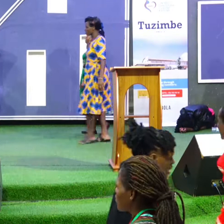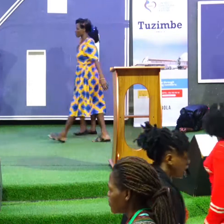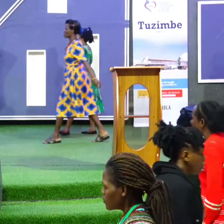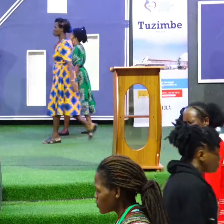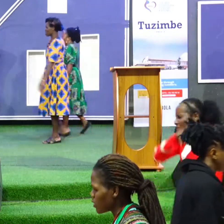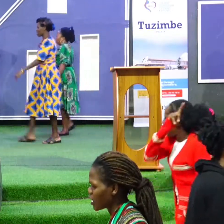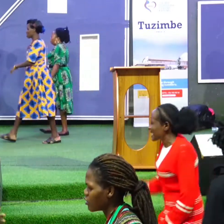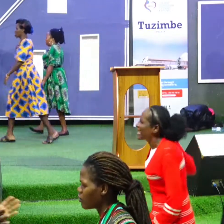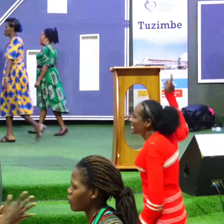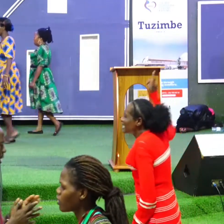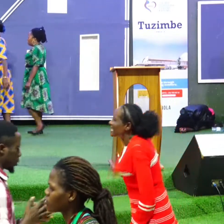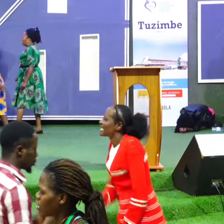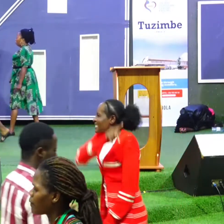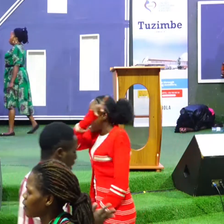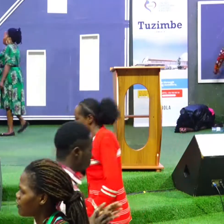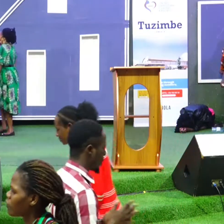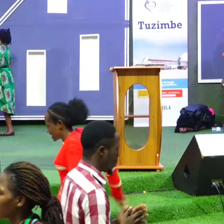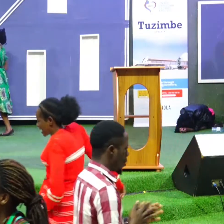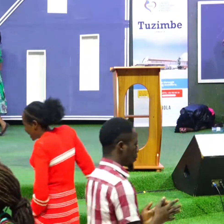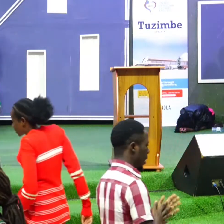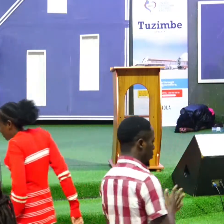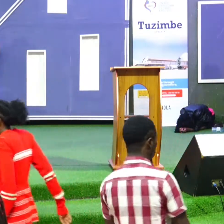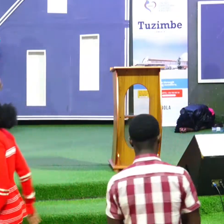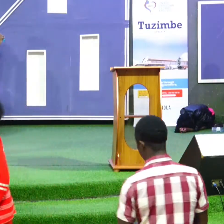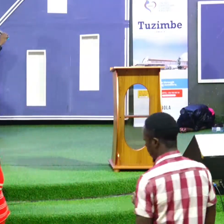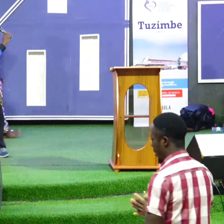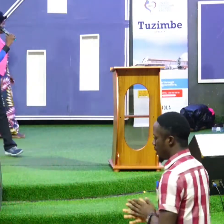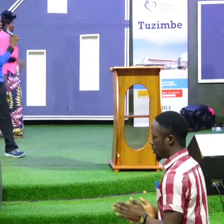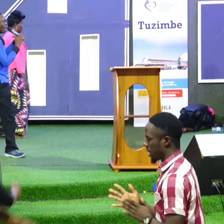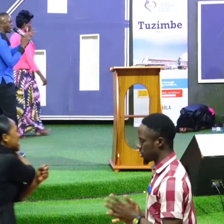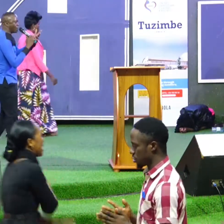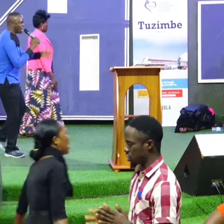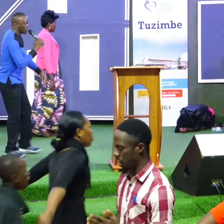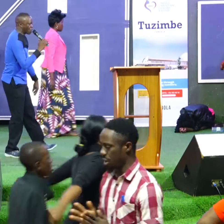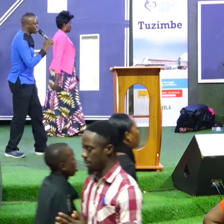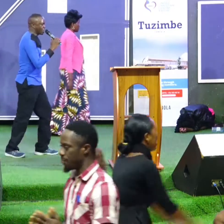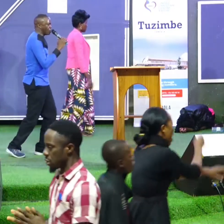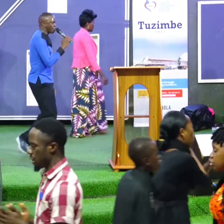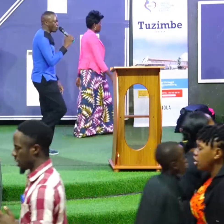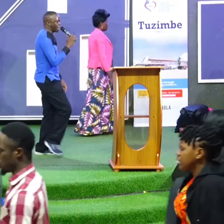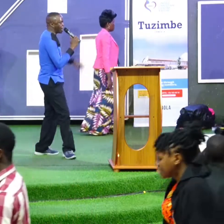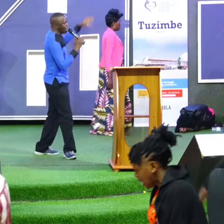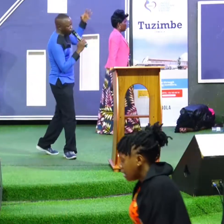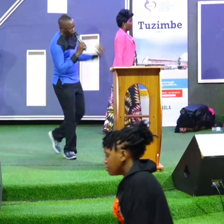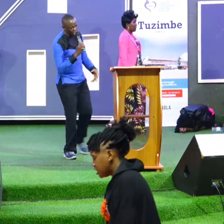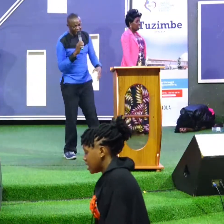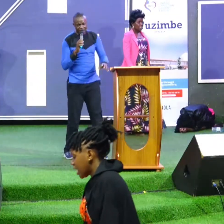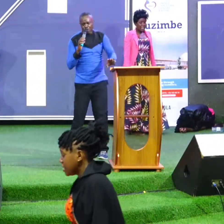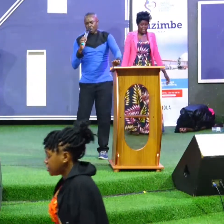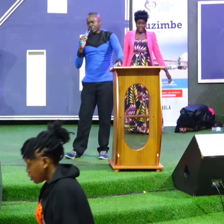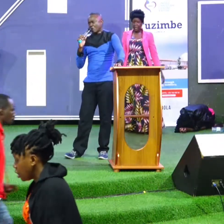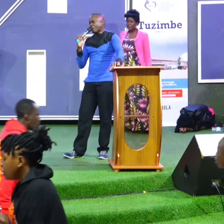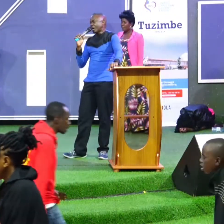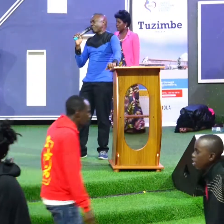ngabye bitukirira Na yoluwalero mukama akamwakango katolosa akamwakango kajayo mukomera Muli nya lya